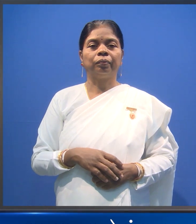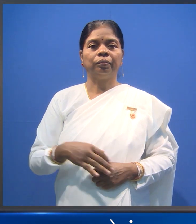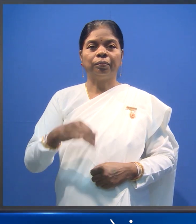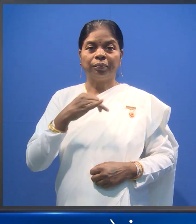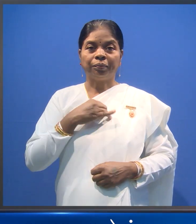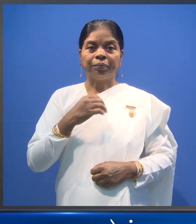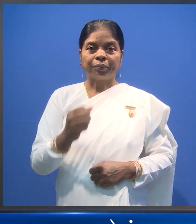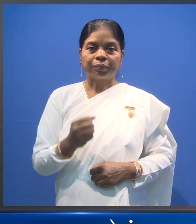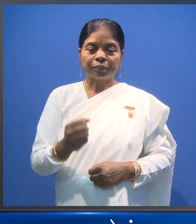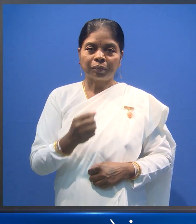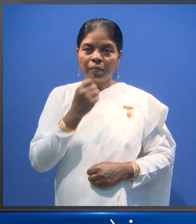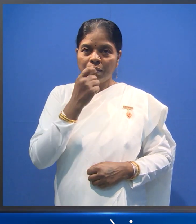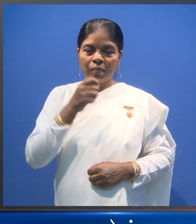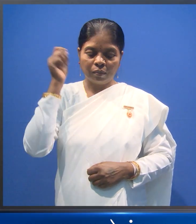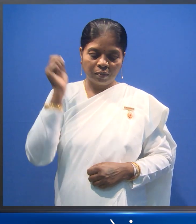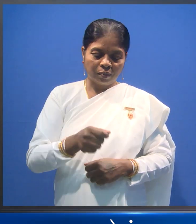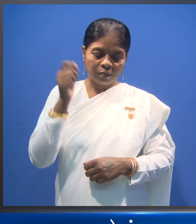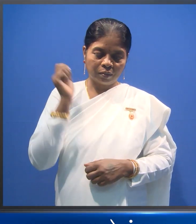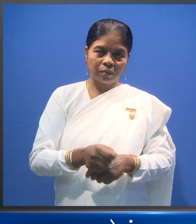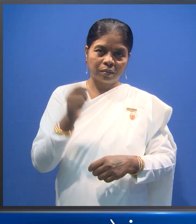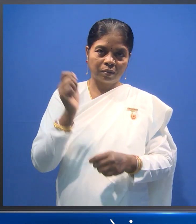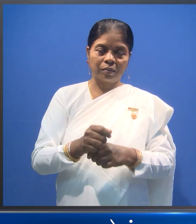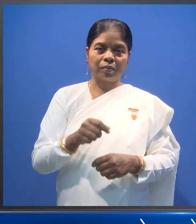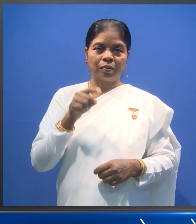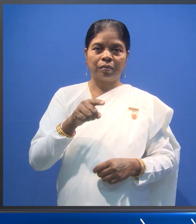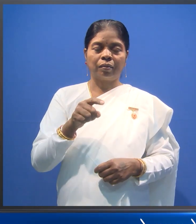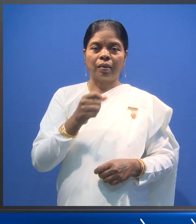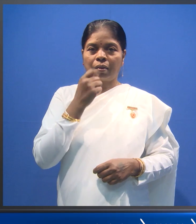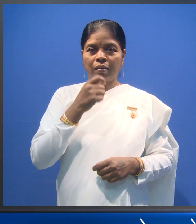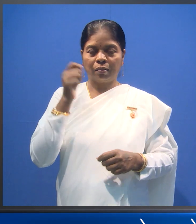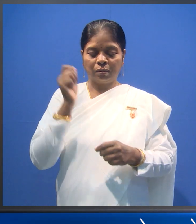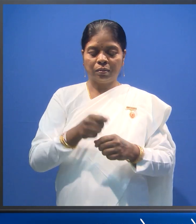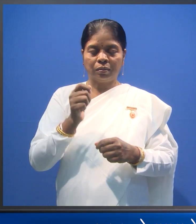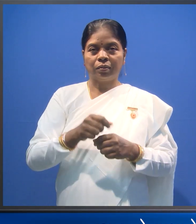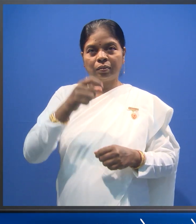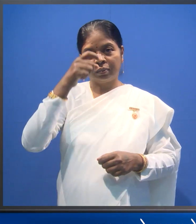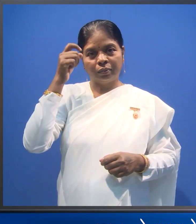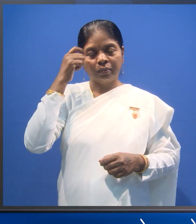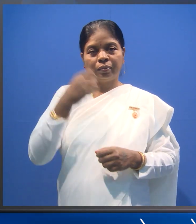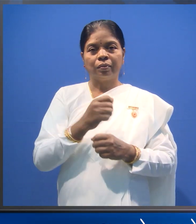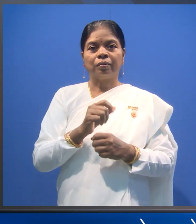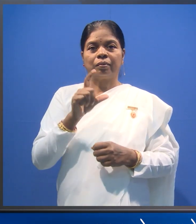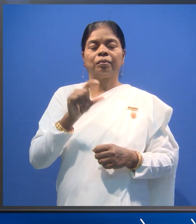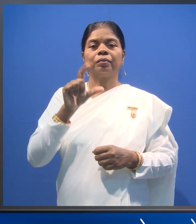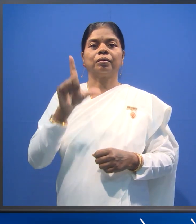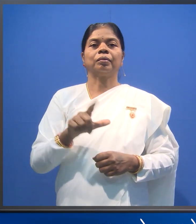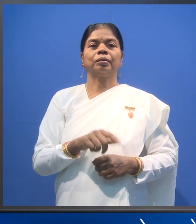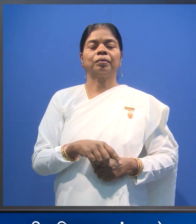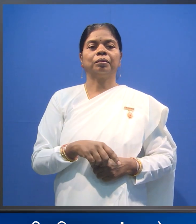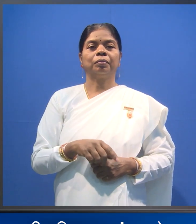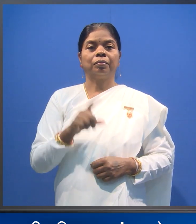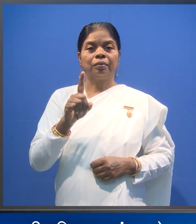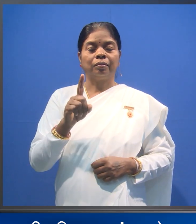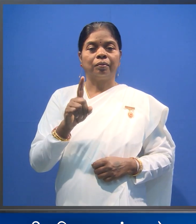आपल्या आजोबांना दगड तोडताना बघून तो देखील दगड तोडण्याचे काम करू लागला.